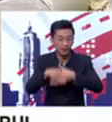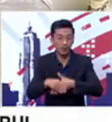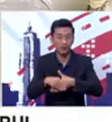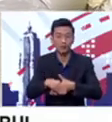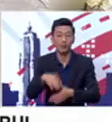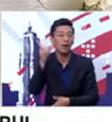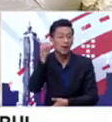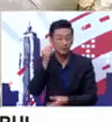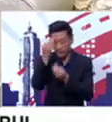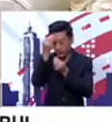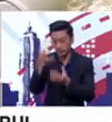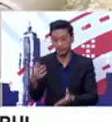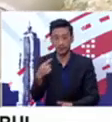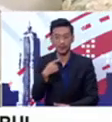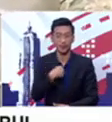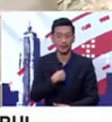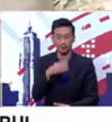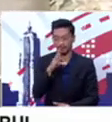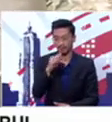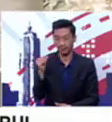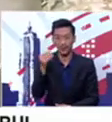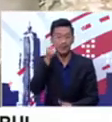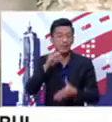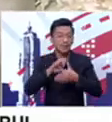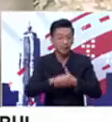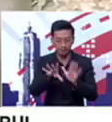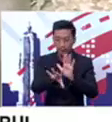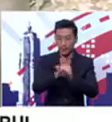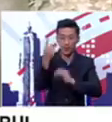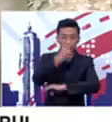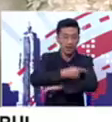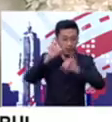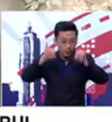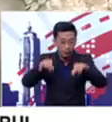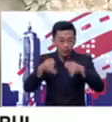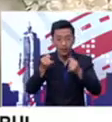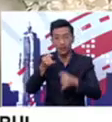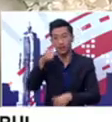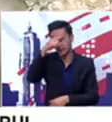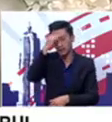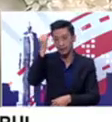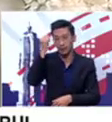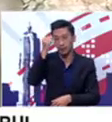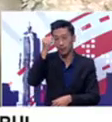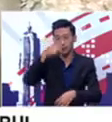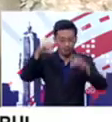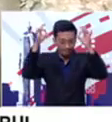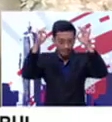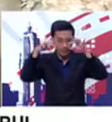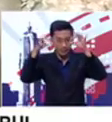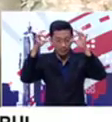berkata beliau dan pasangannya memilih hari Jumaat sebagai hari pernikahan kerana mengambil